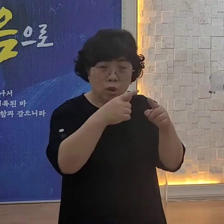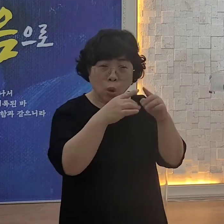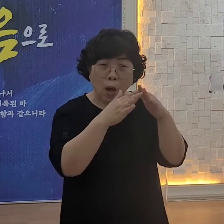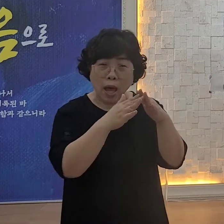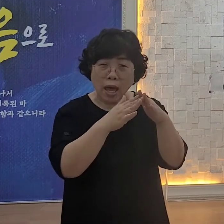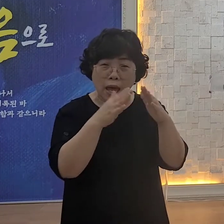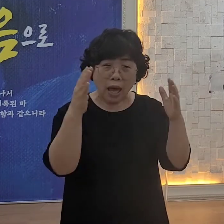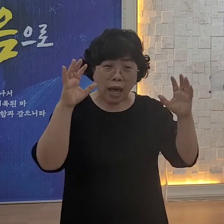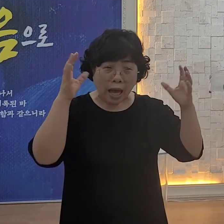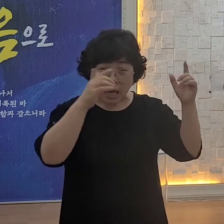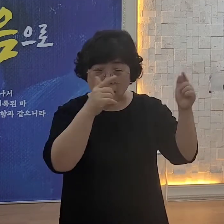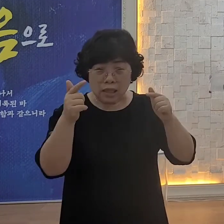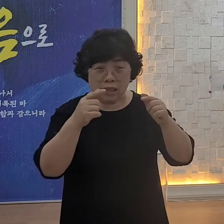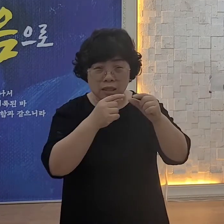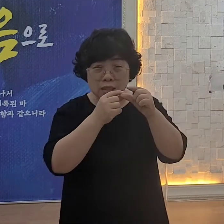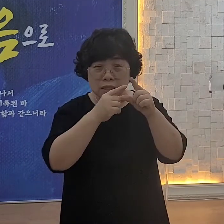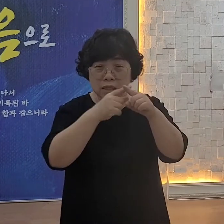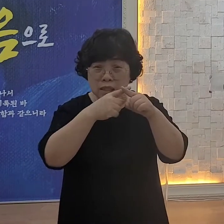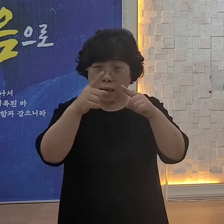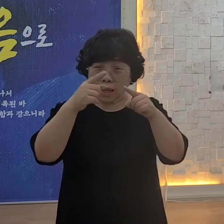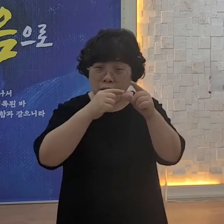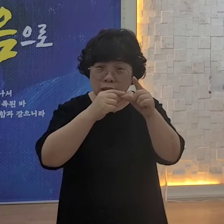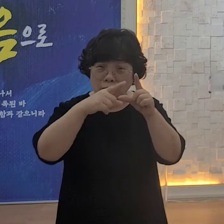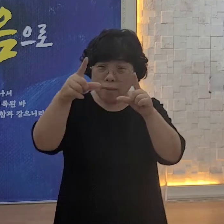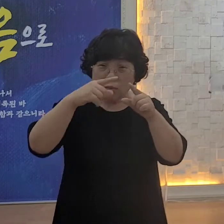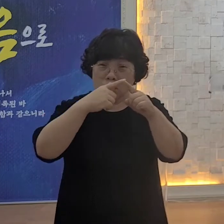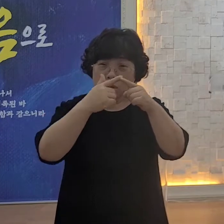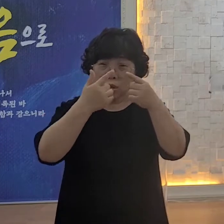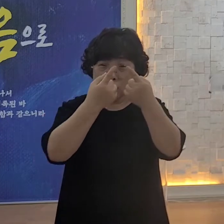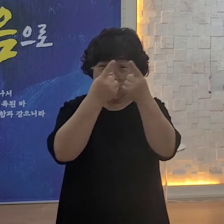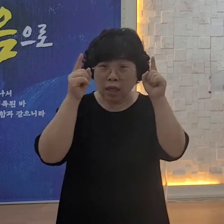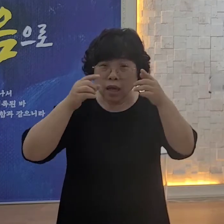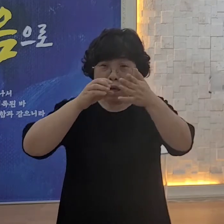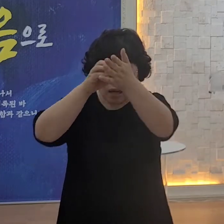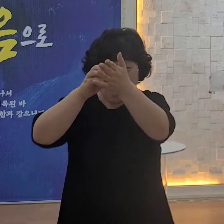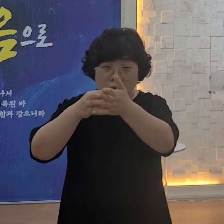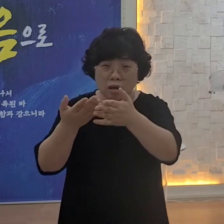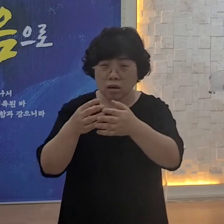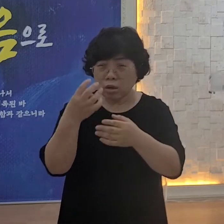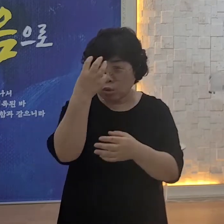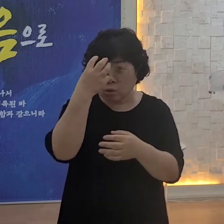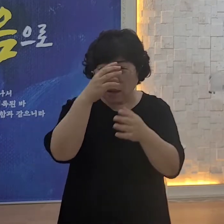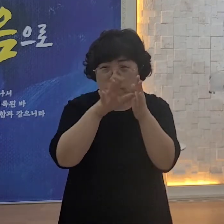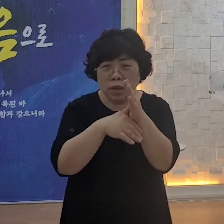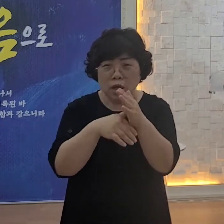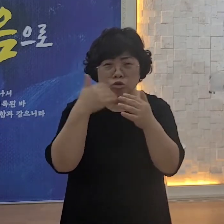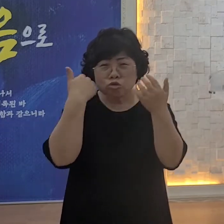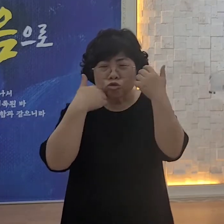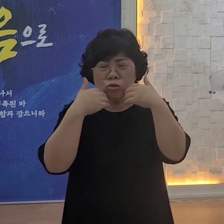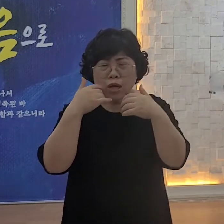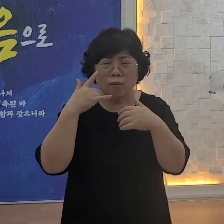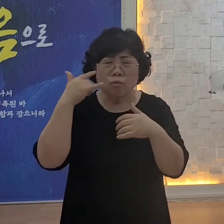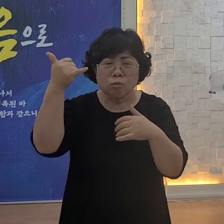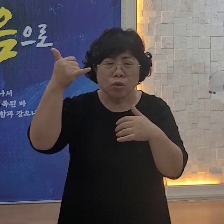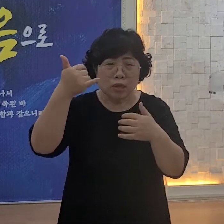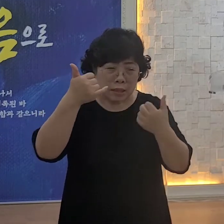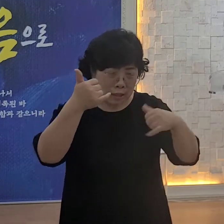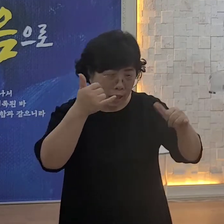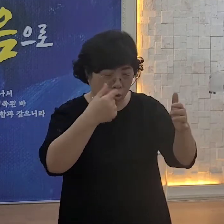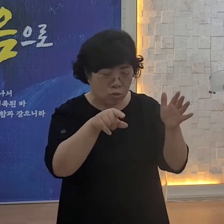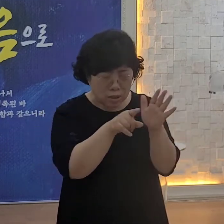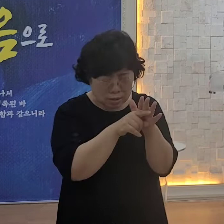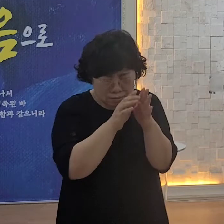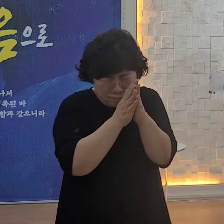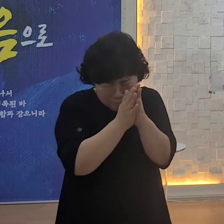결국은 다 대학을 가잖아요. 근데 부모가 아이 고3 때 기도 안 하는 부모가 어디 있냐고. 자녀의 대학 입시를